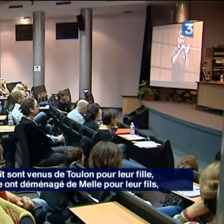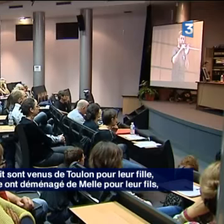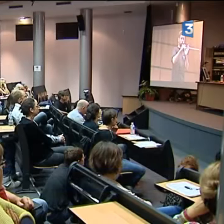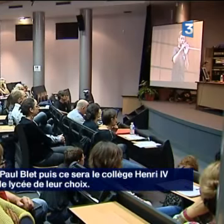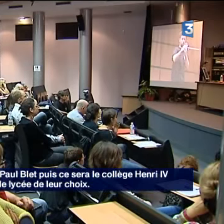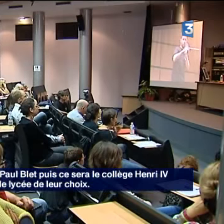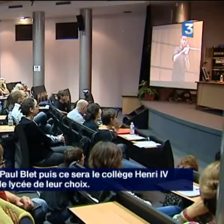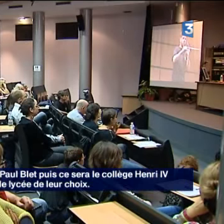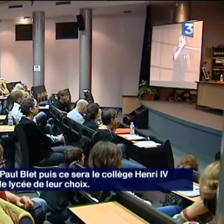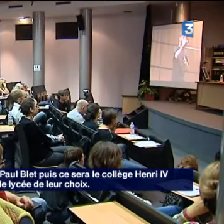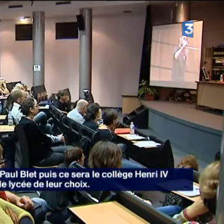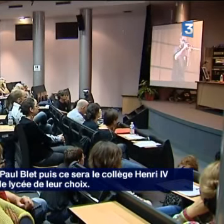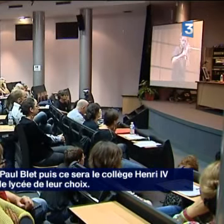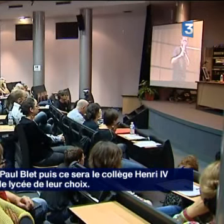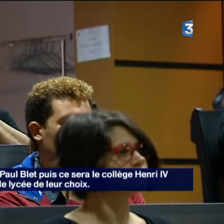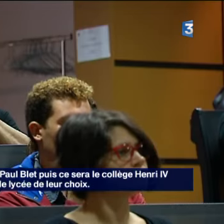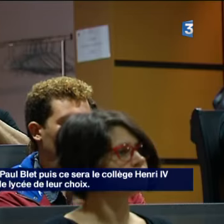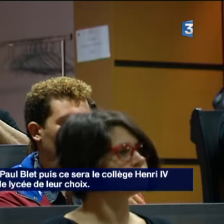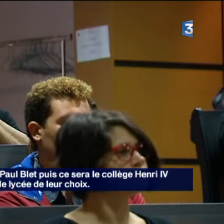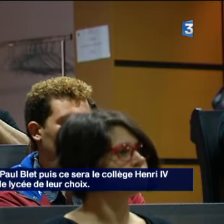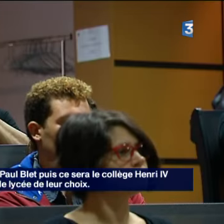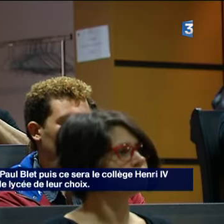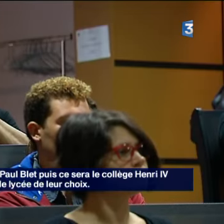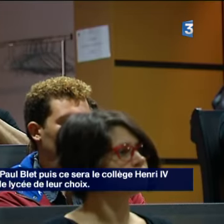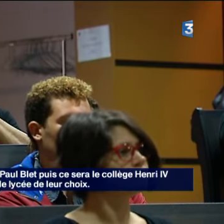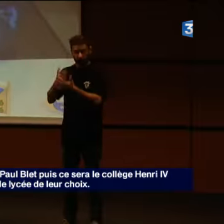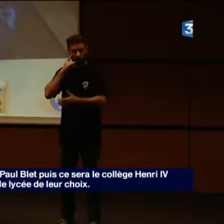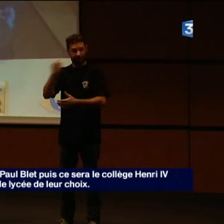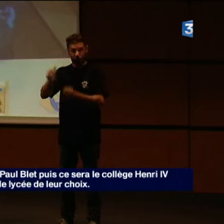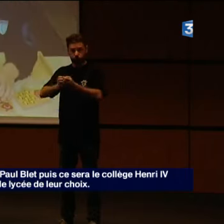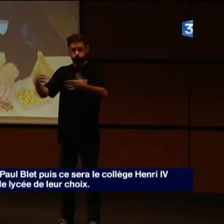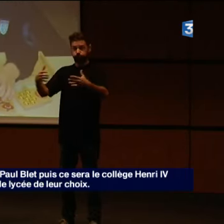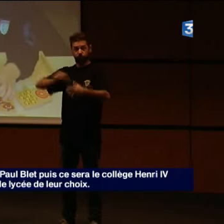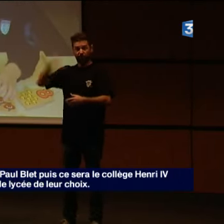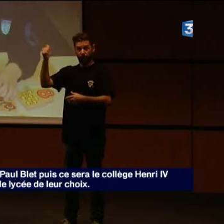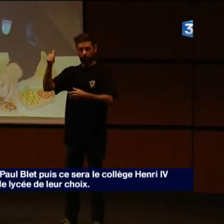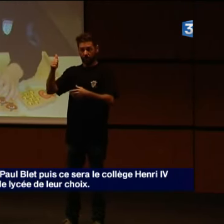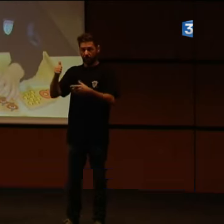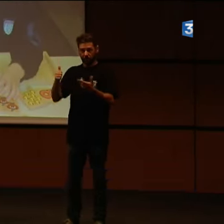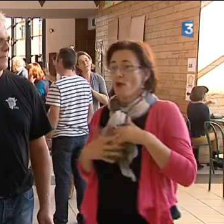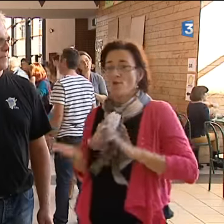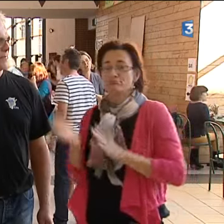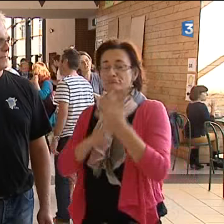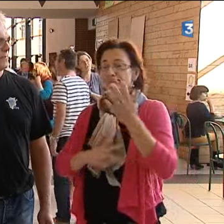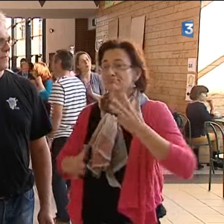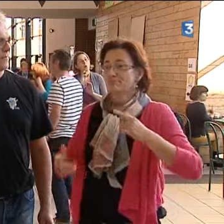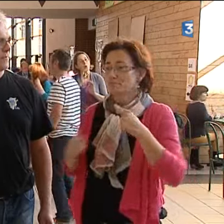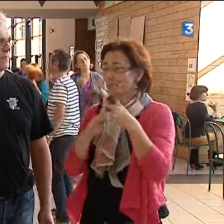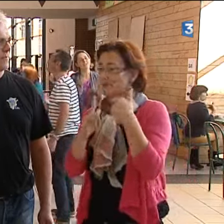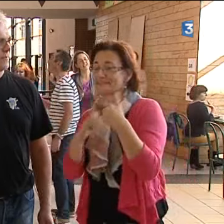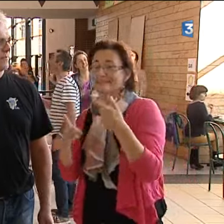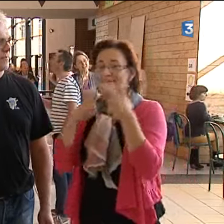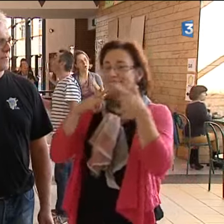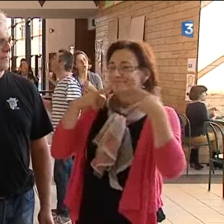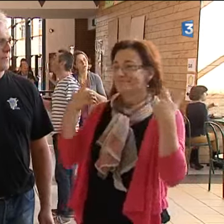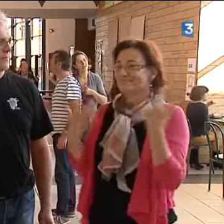Melle pour leur fils. Ils vont tous à l'école Paul Blais. Puis ce sera le collège Henri IV et le lycée de leur choix. Et depuis qu'on y est,